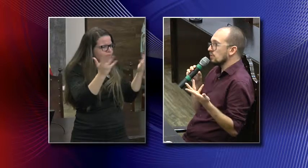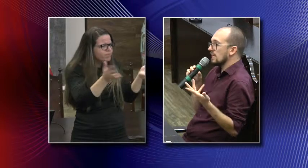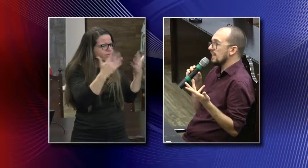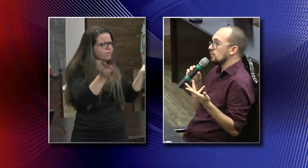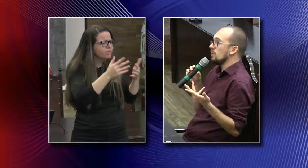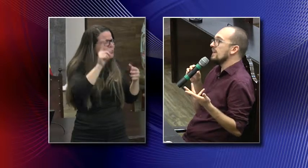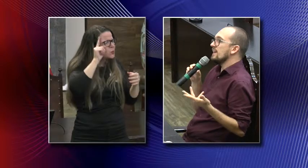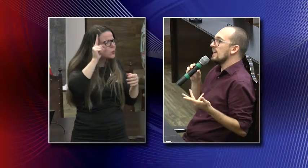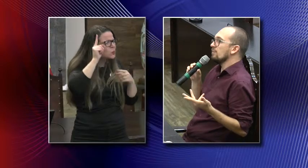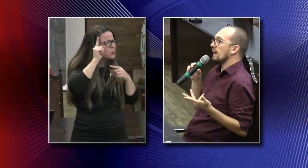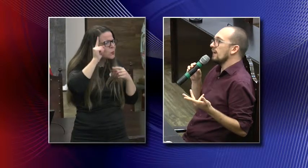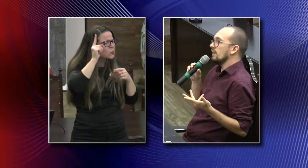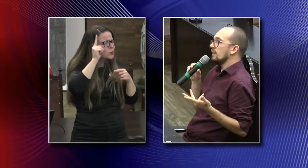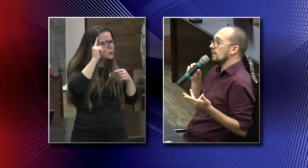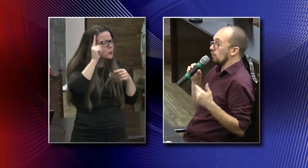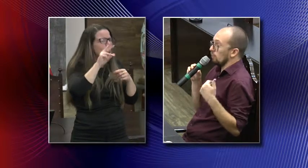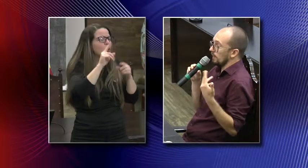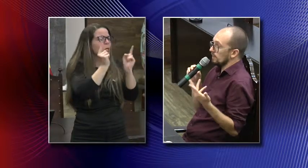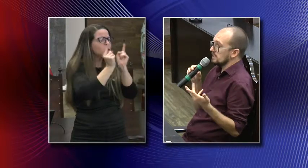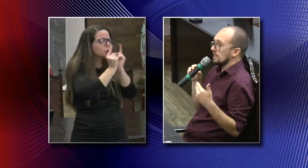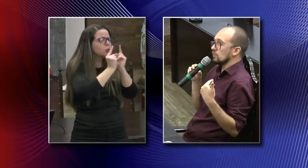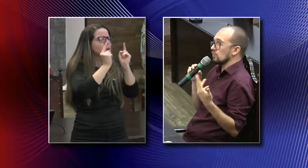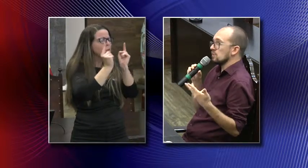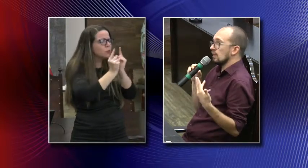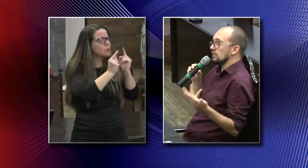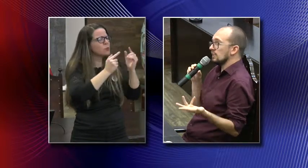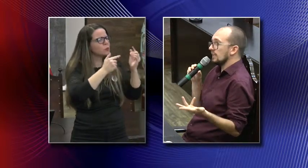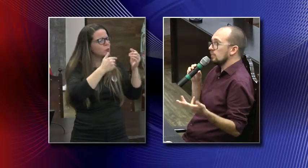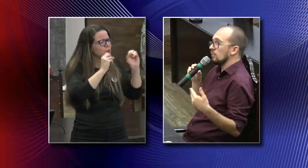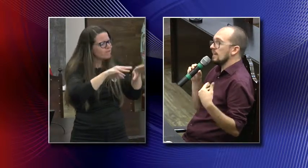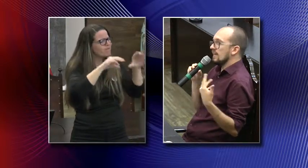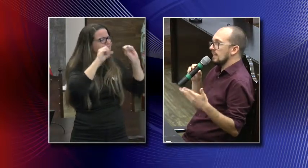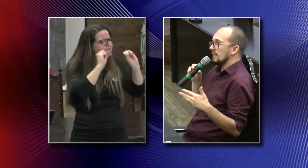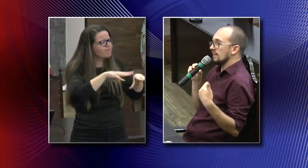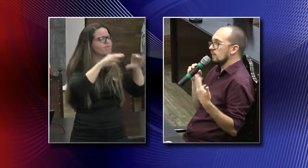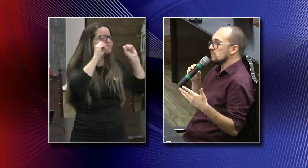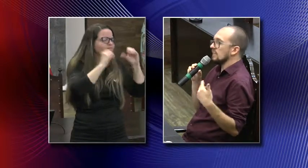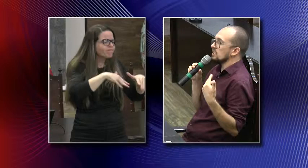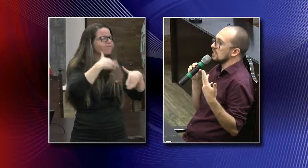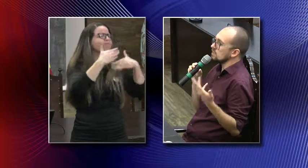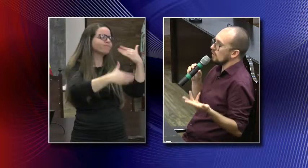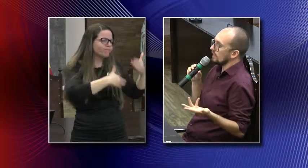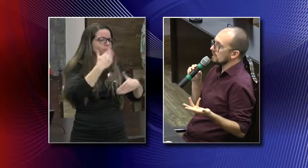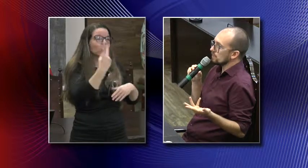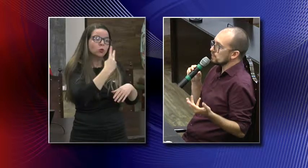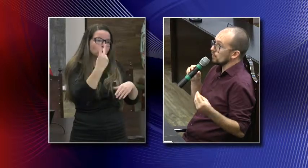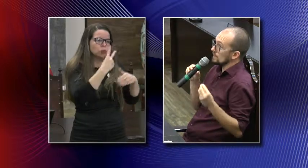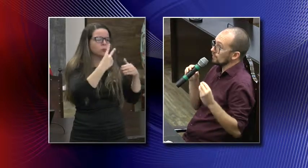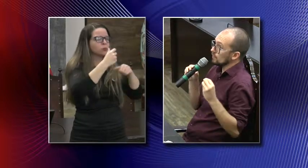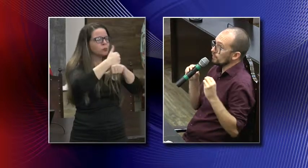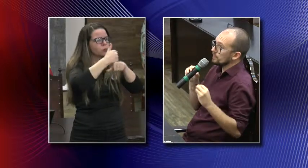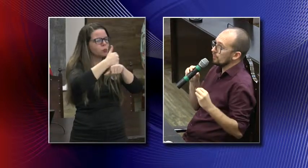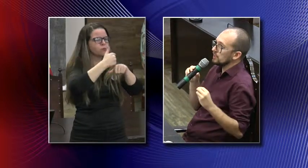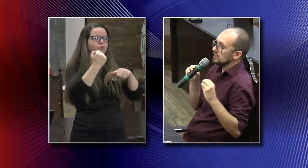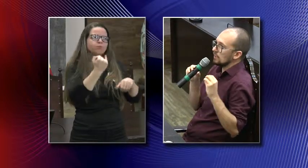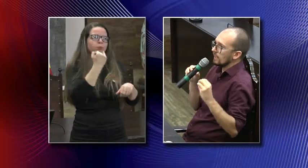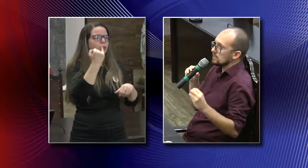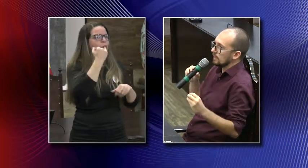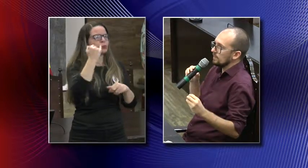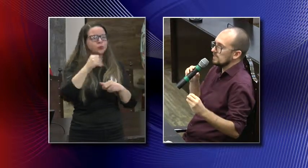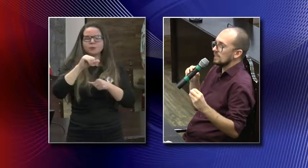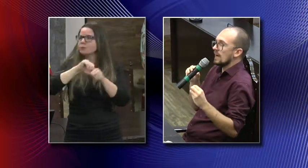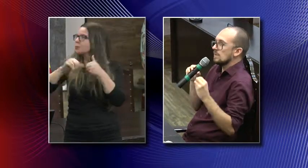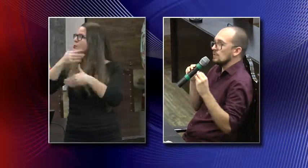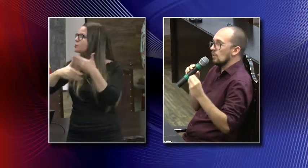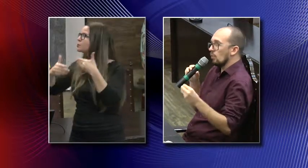cego congênito, ele vai, ou melhor dizendo, o surdo cego adquirido, ele tem que considerar já a história dessa pessoa. Essa pessoa possivelmente já conhece